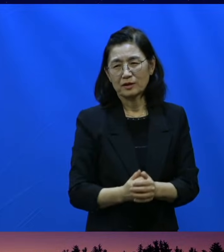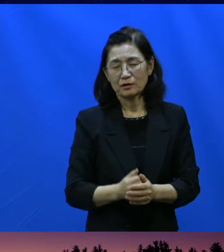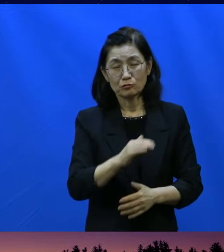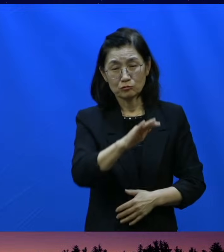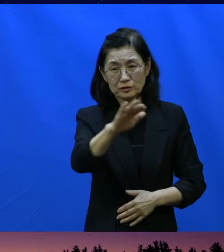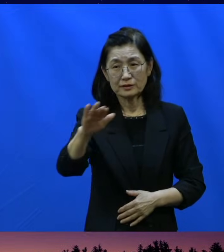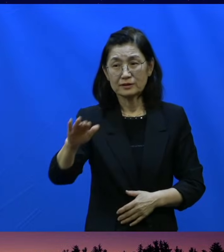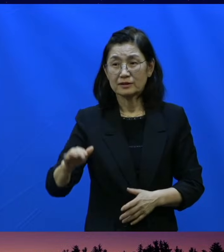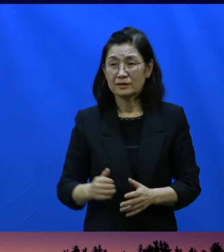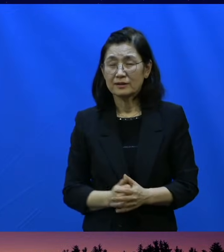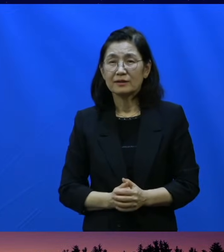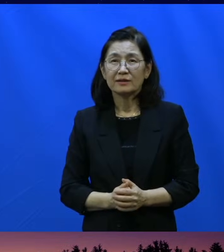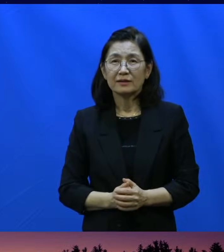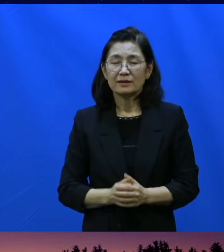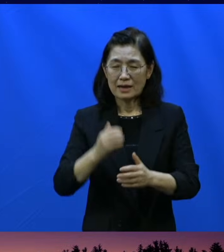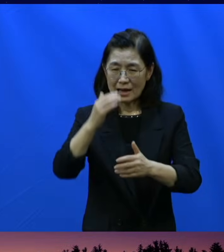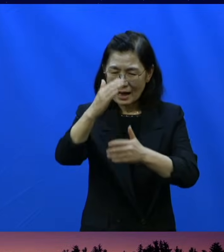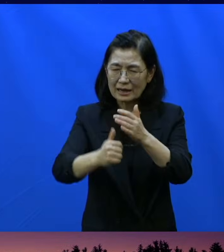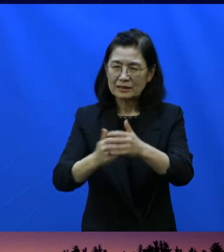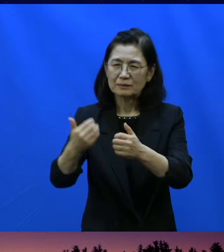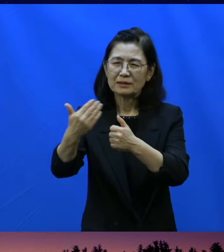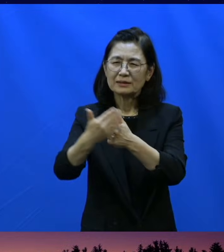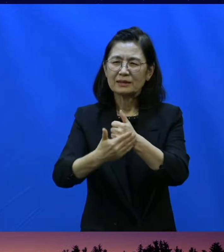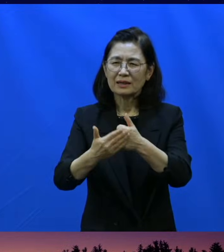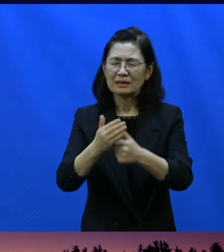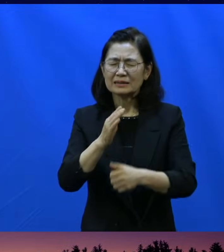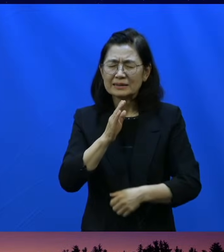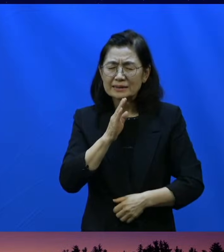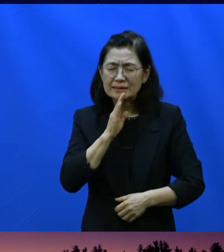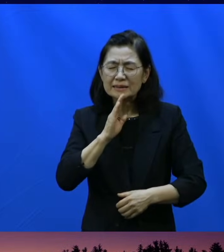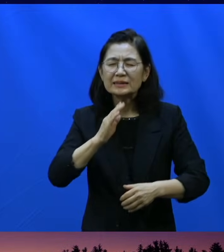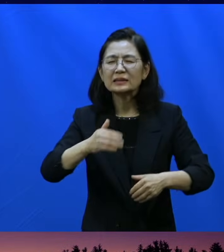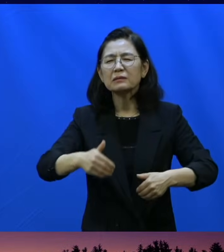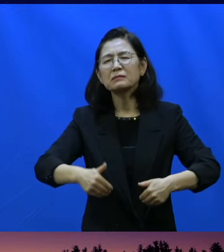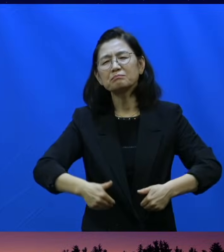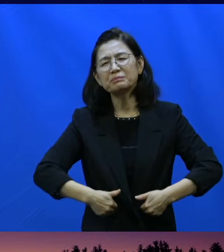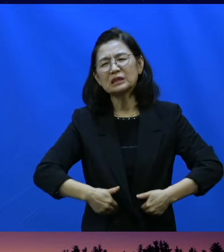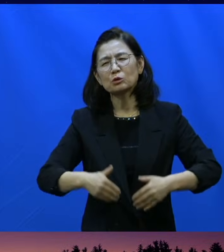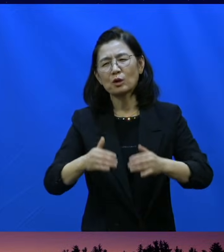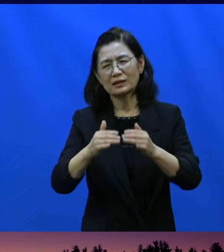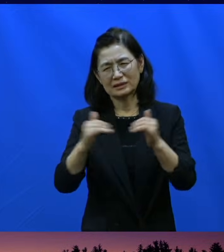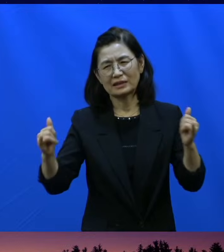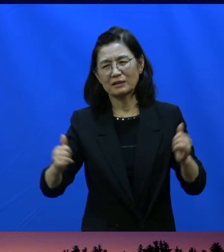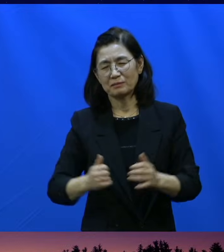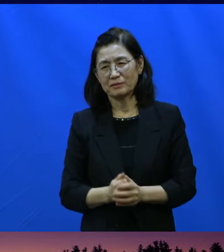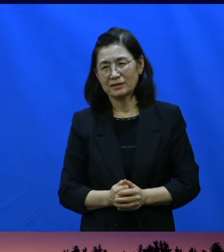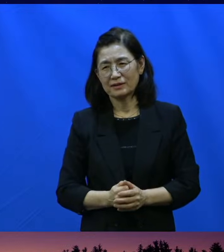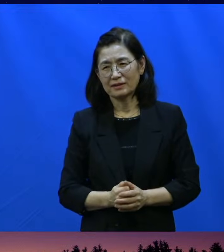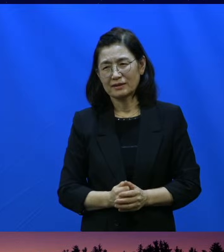우리는 하나님의 은혜가 필요한 사람들, 그리고 그 은혜로 충분합니다.